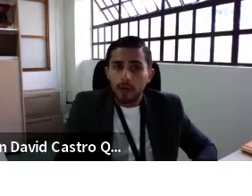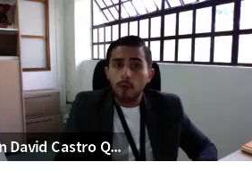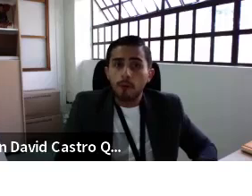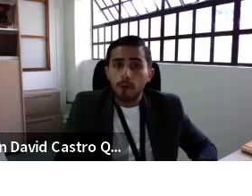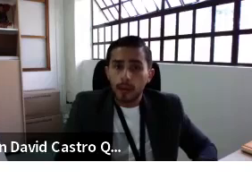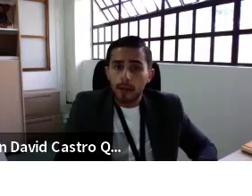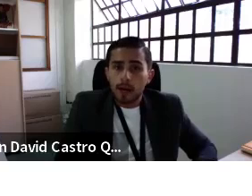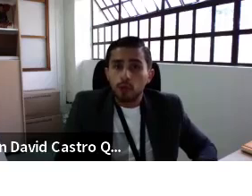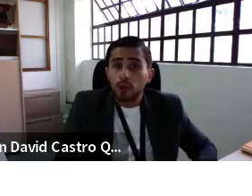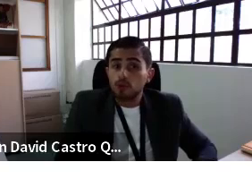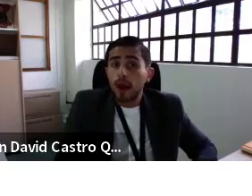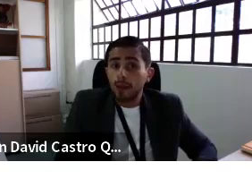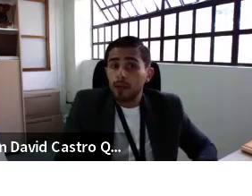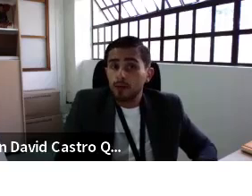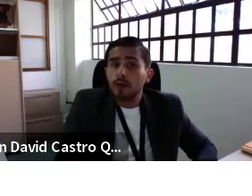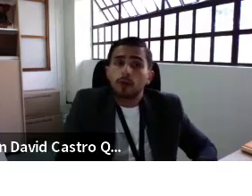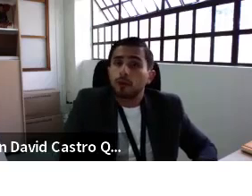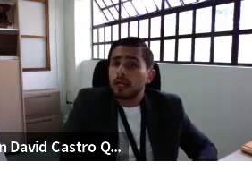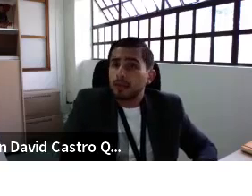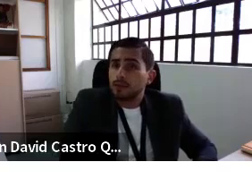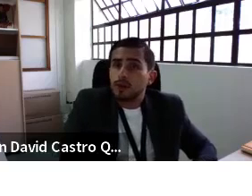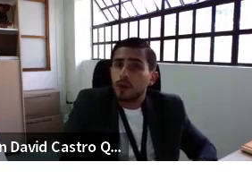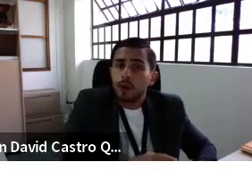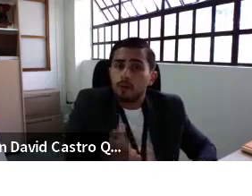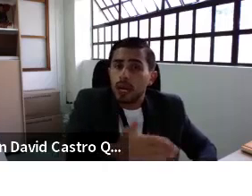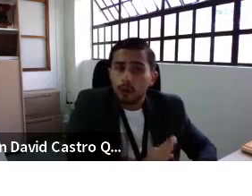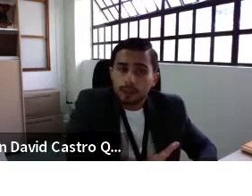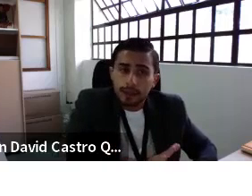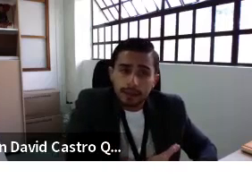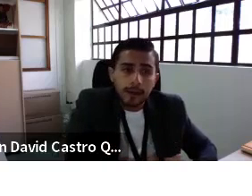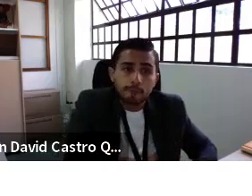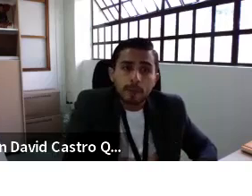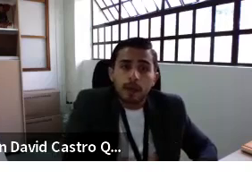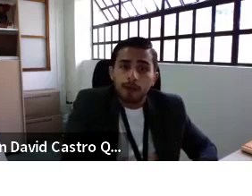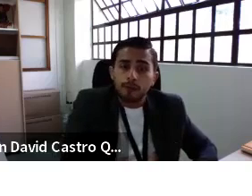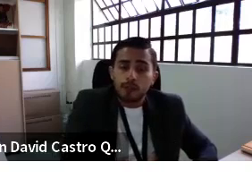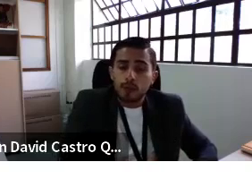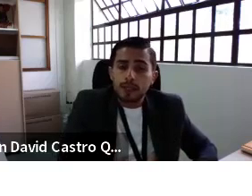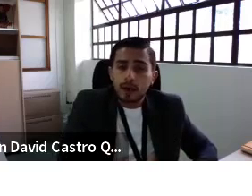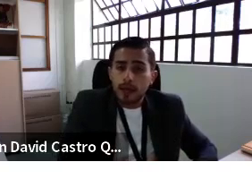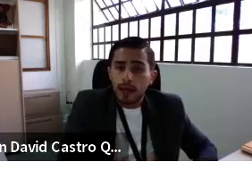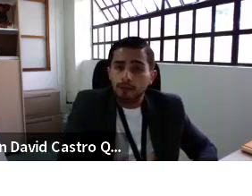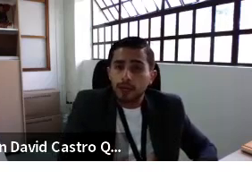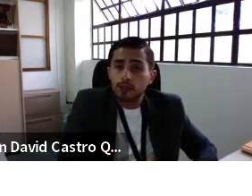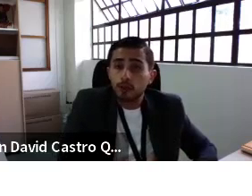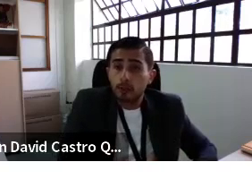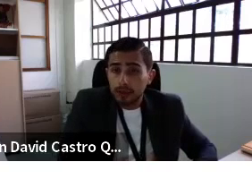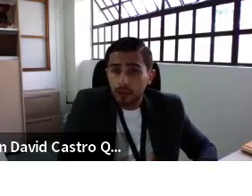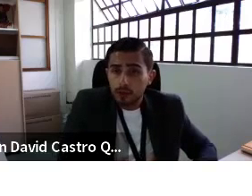un problema no es un camino recurrente no es lo que vemos a la orden del día la formación está basada en enfoques dogmáticos